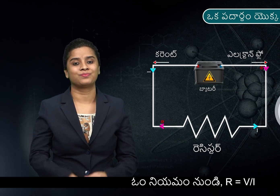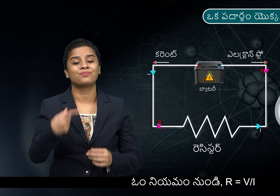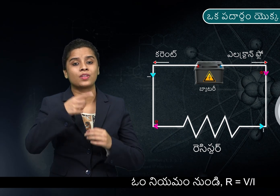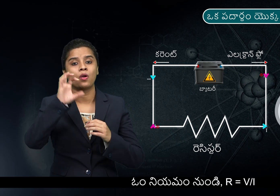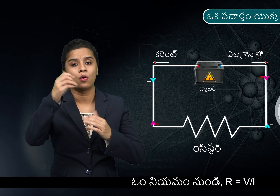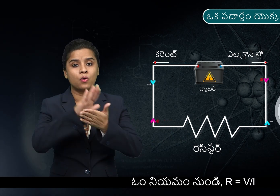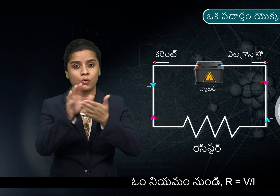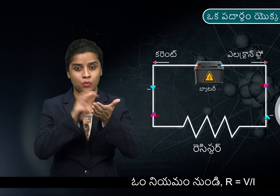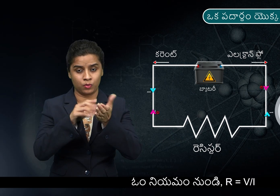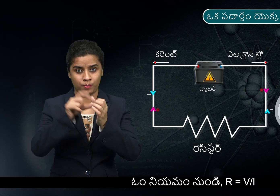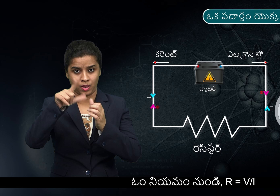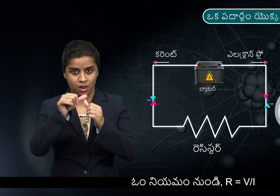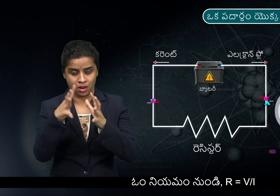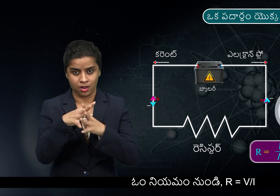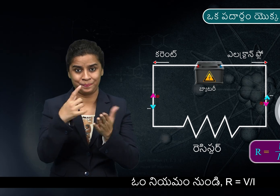ఓం నియమం నుండి